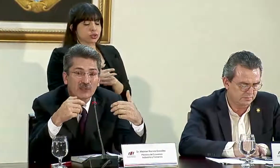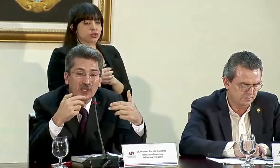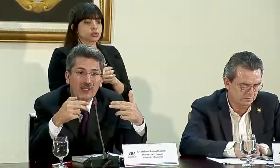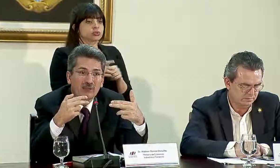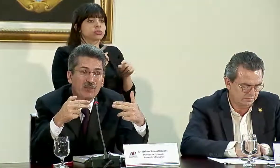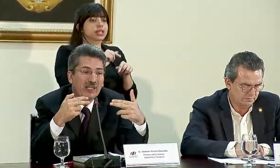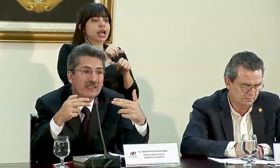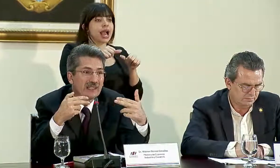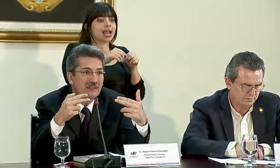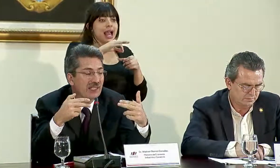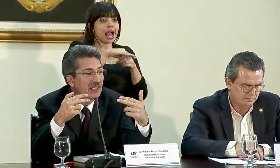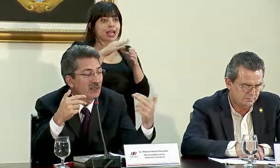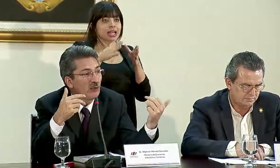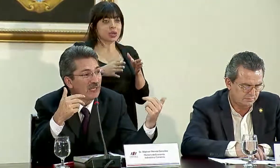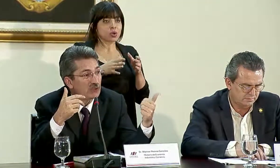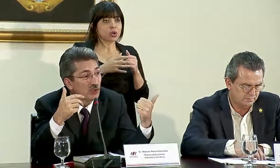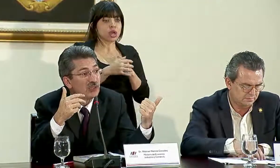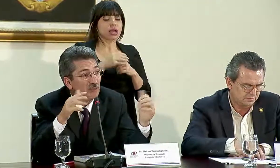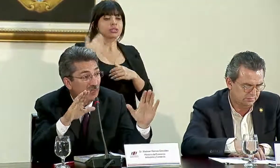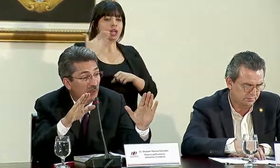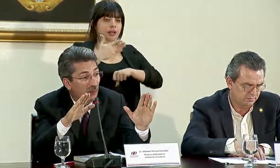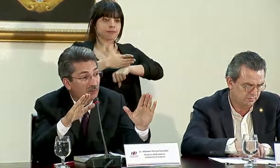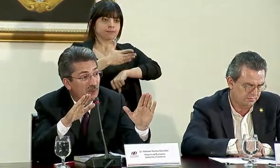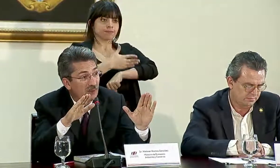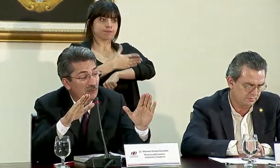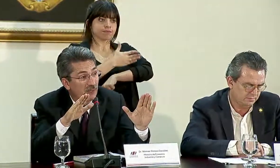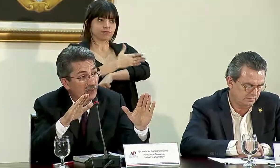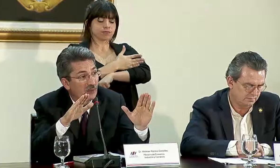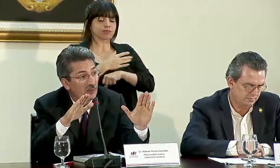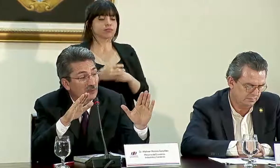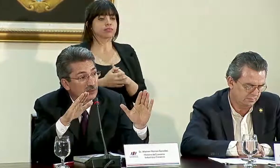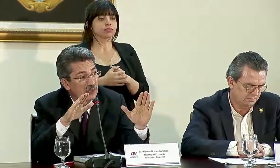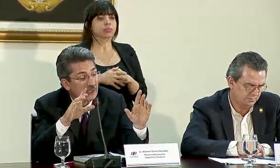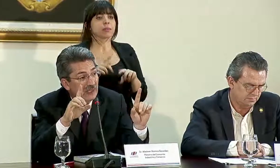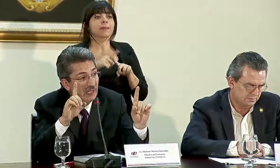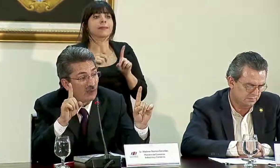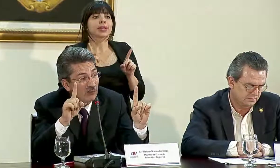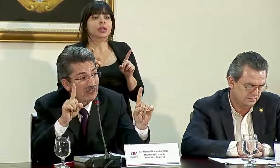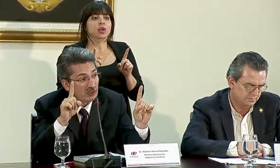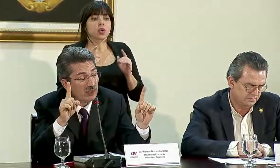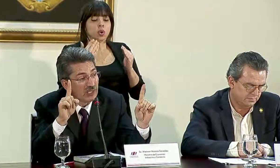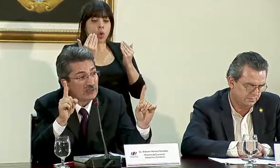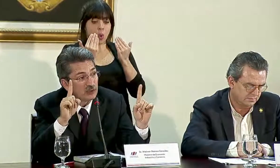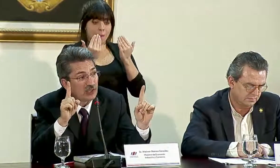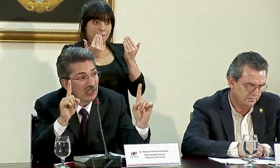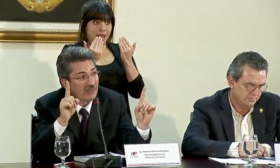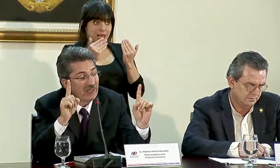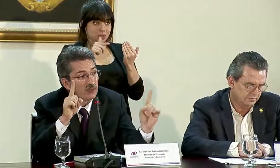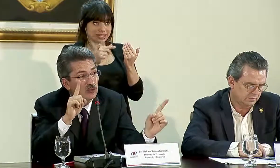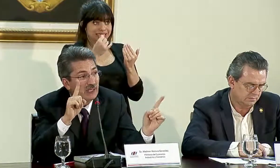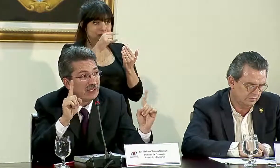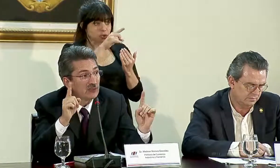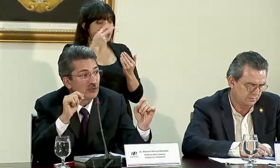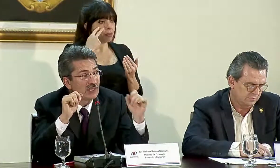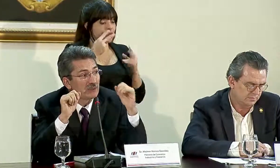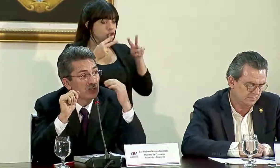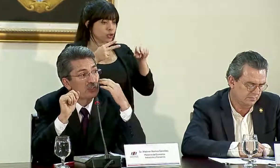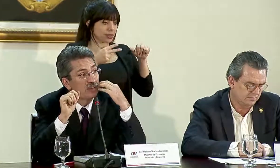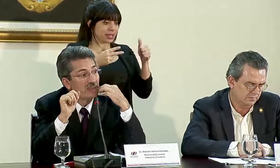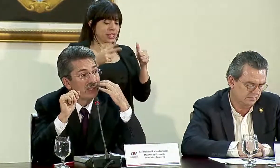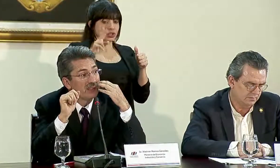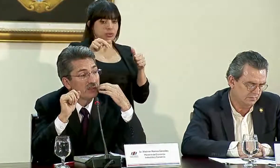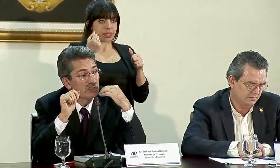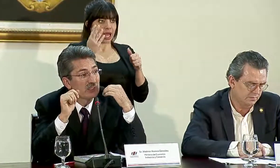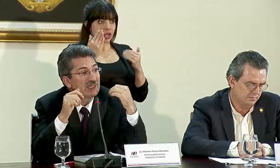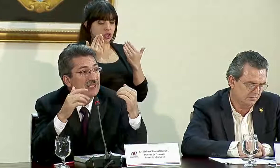demás, el sector agrícola está en franca recuperación de empleo. Pero la comparación ahí, si usted la ve,